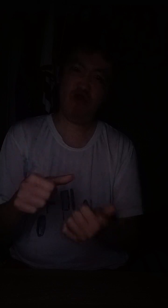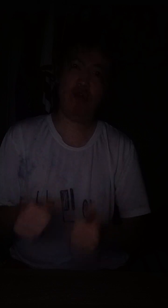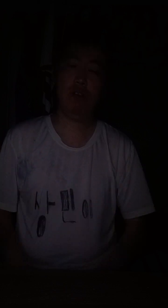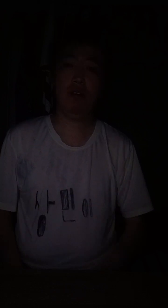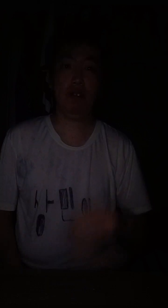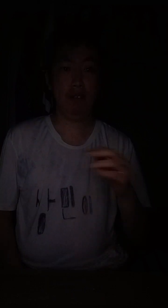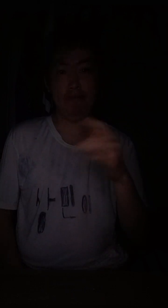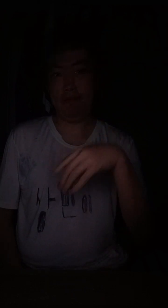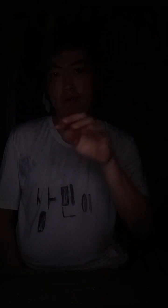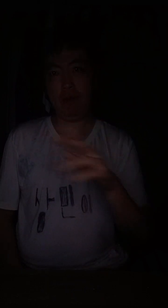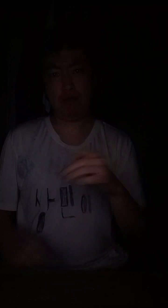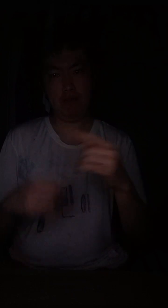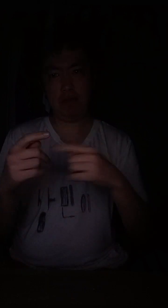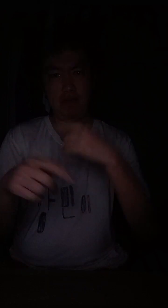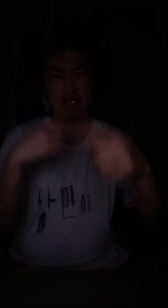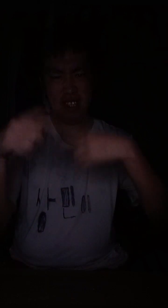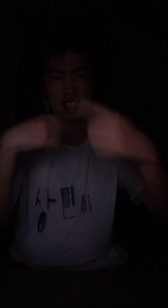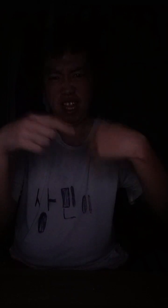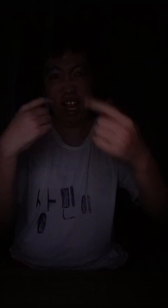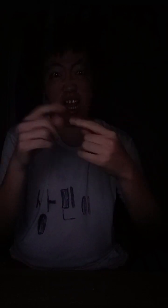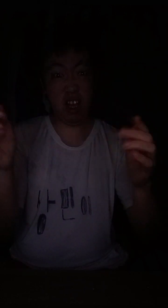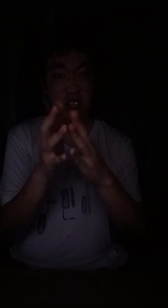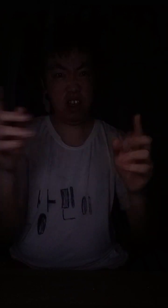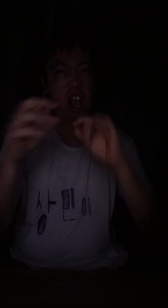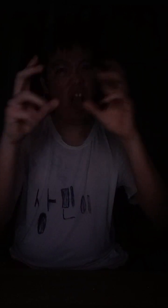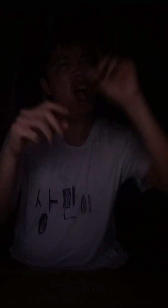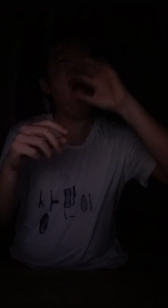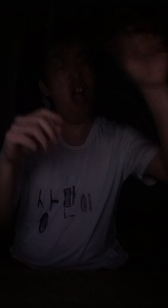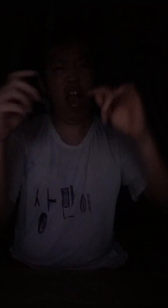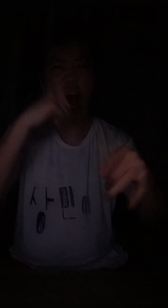야당 의원들이 문제를 지적하면서 다시 고성과 막말이 오갔습니다.